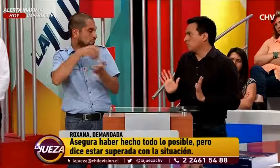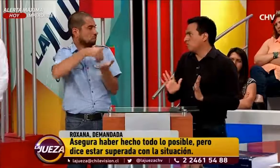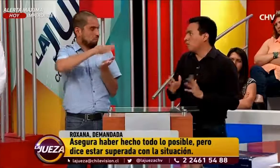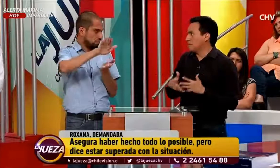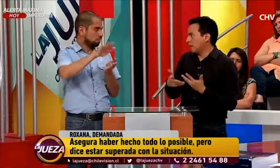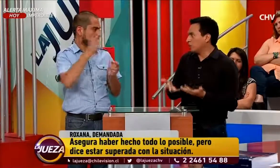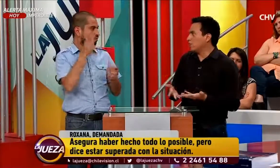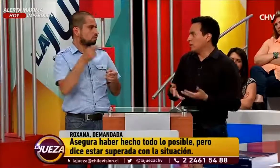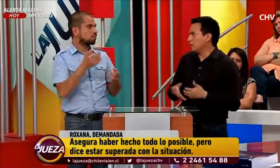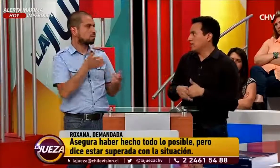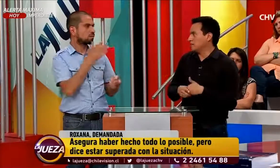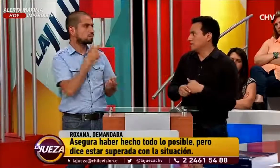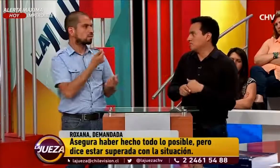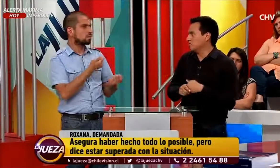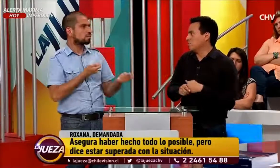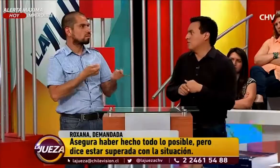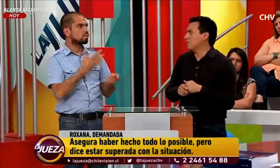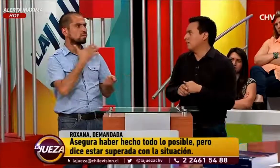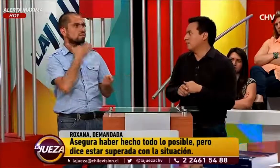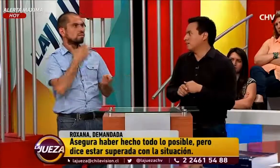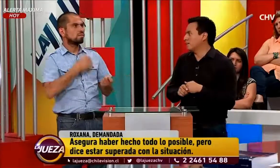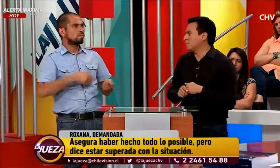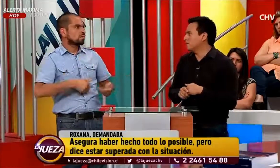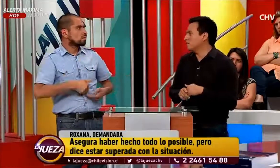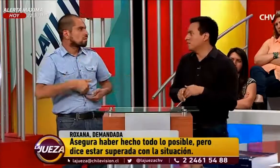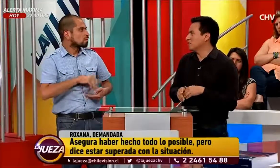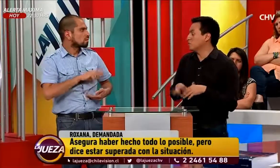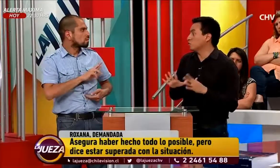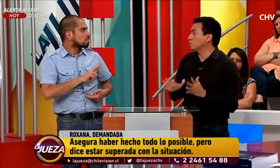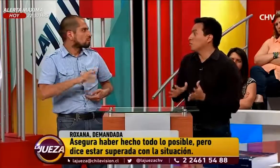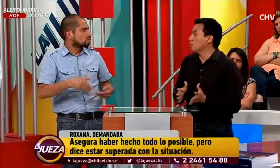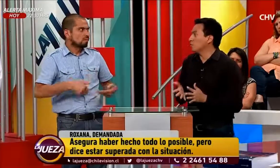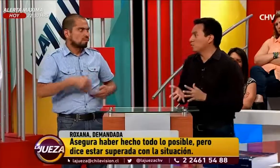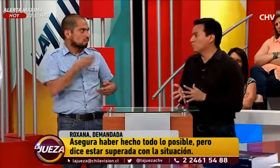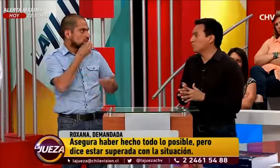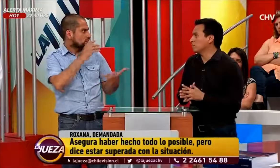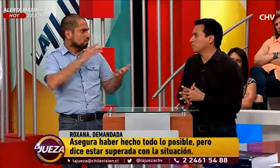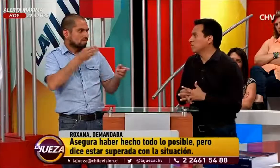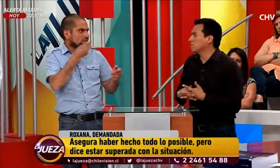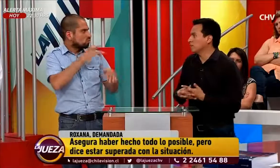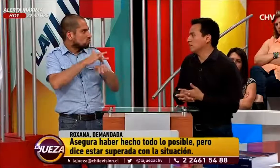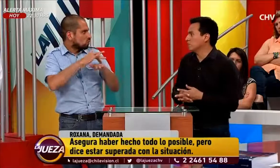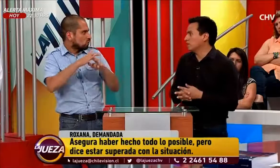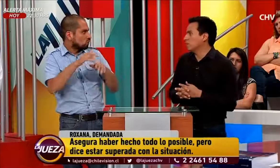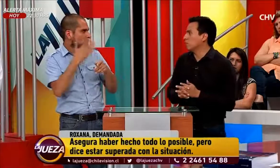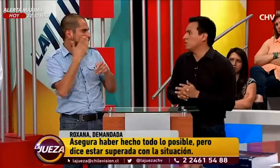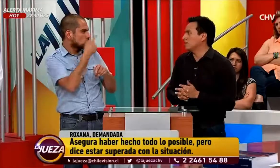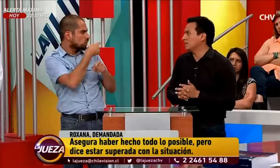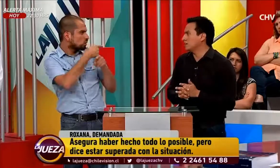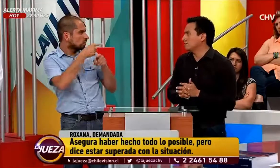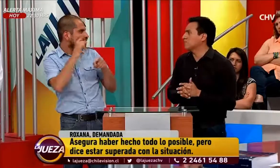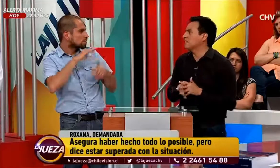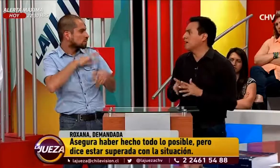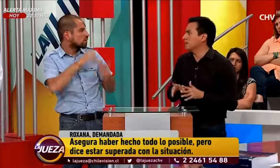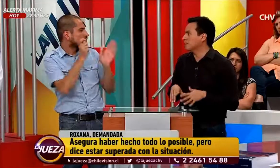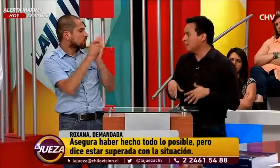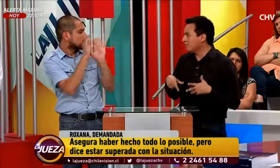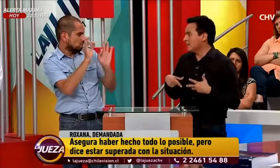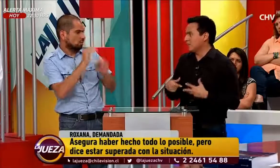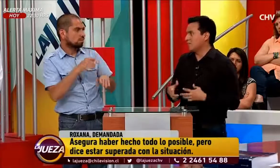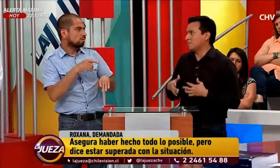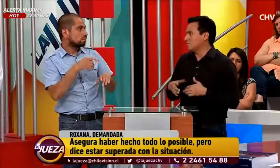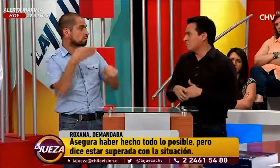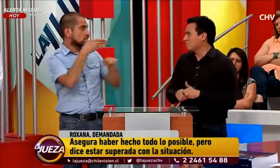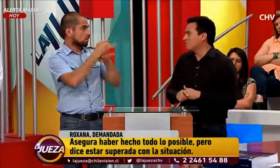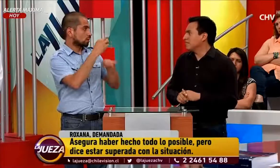como comentaron, rechazó a la hermana, perdón. Y después no tuvo comida un tiempo, ya no tenía cómo alimentarse, casi una semana, esperando la